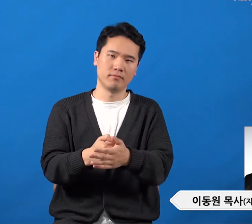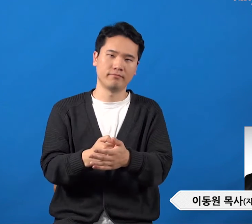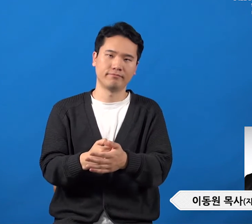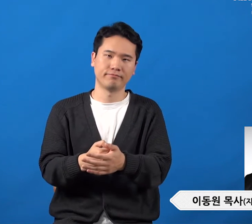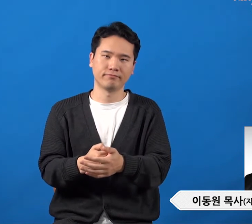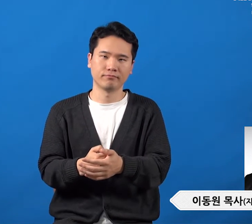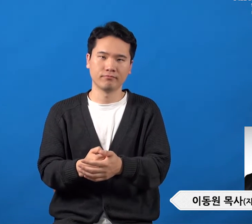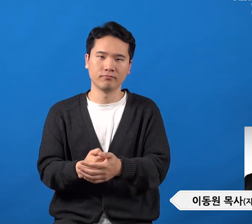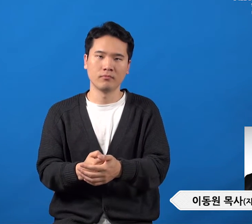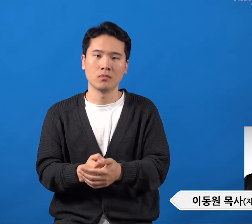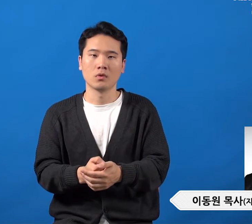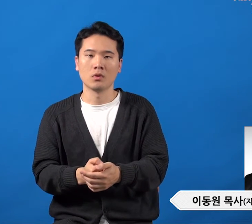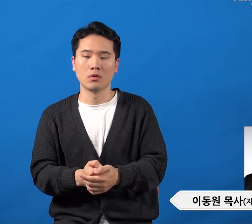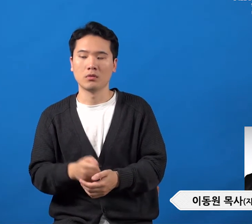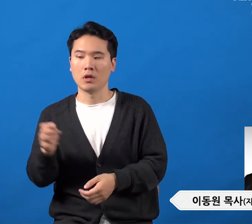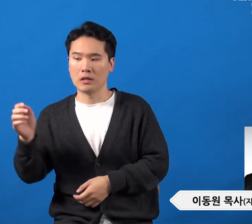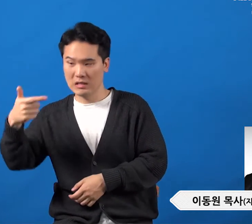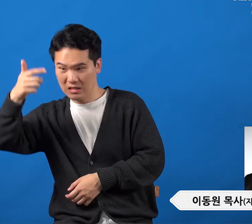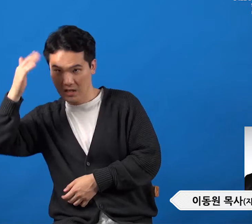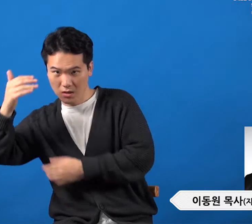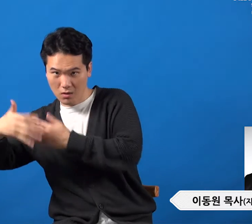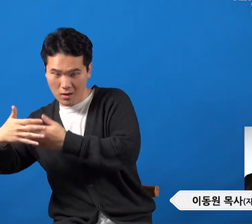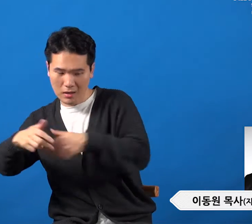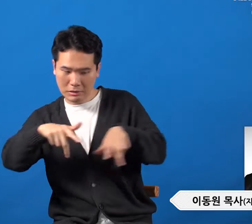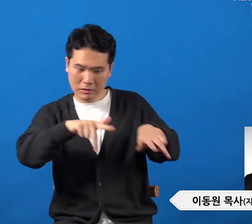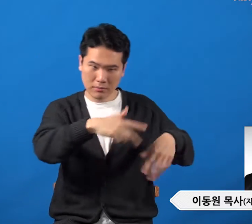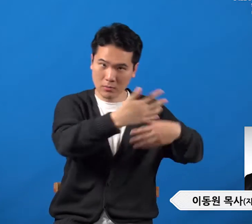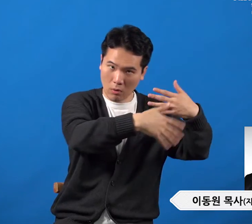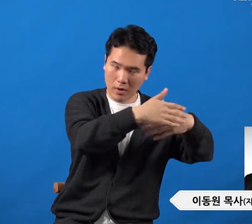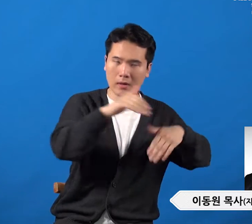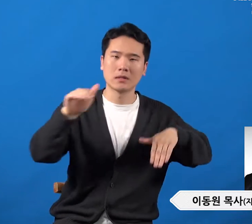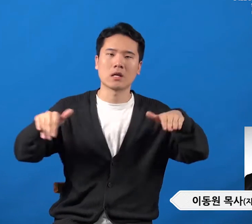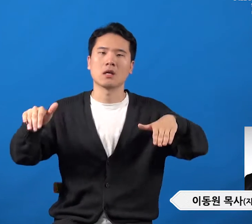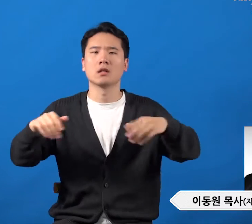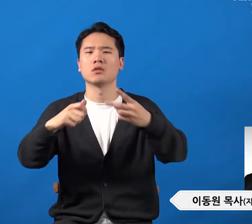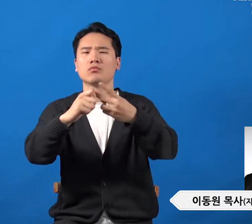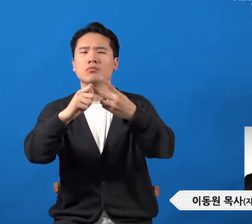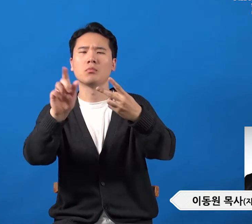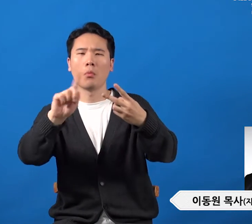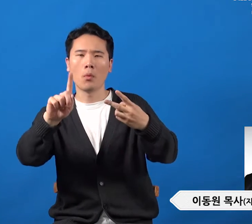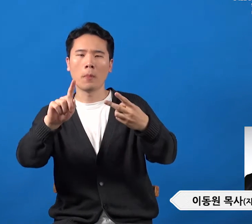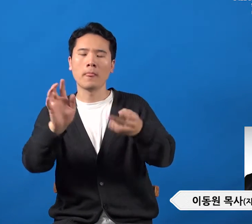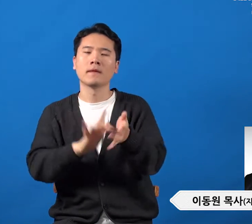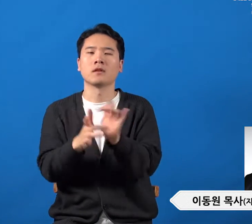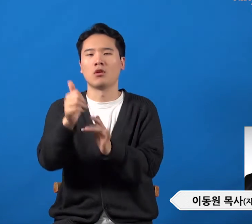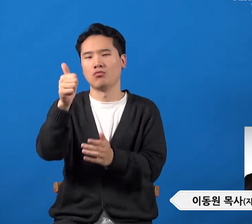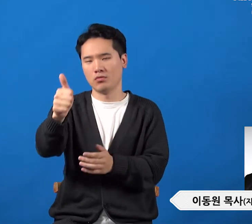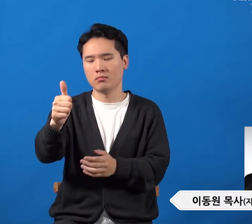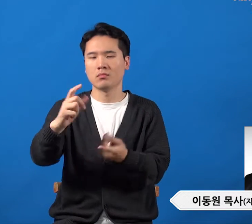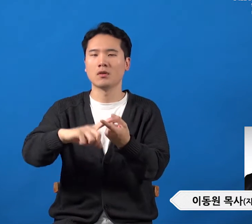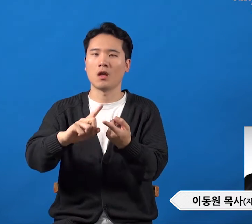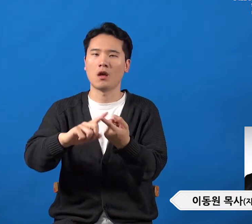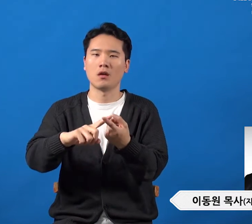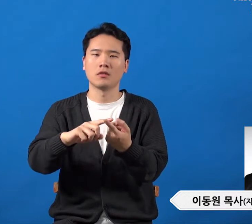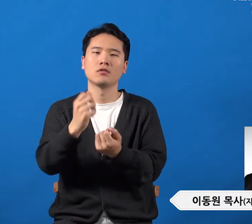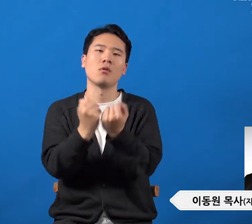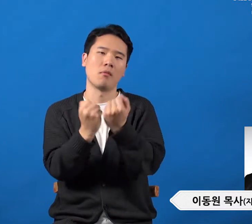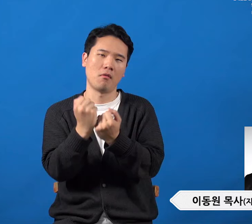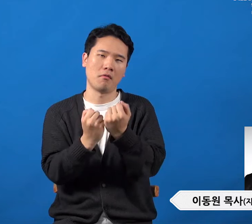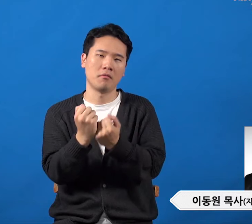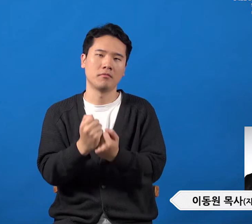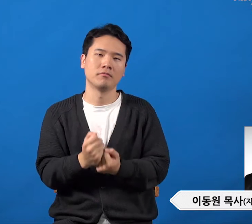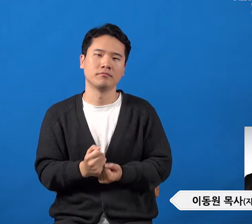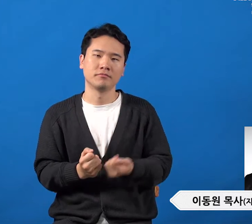그러나 두 영화의 더 커다란 차이는 예수님에 대한 묘사에 있어요. 베너에서는 예수님이 절대로